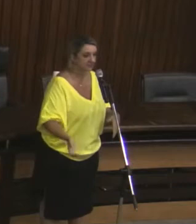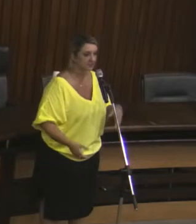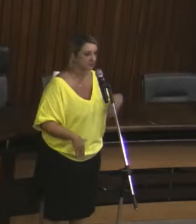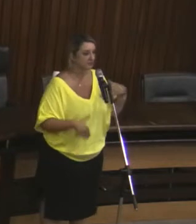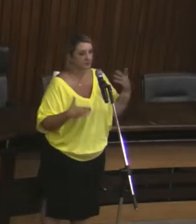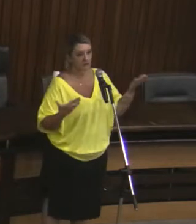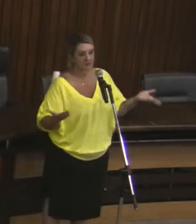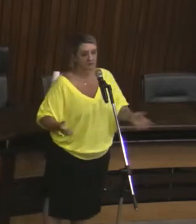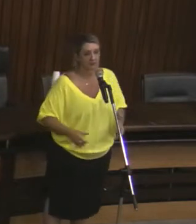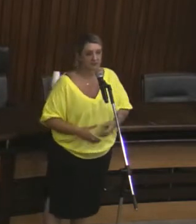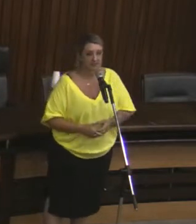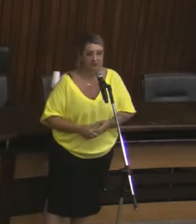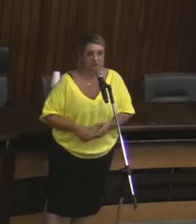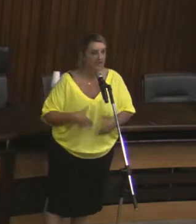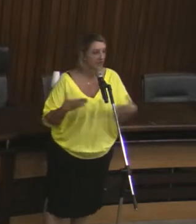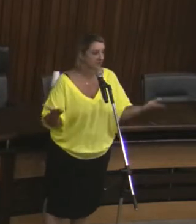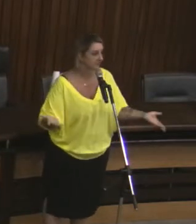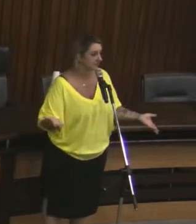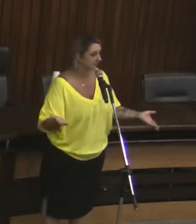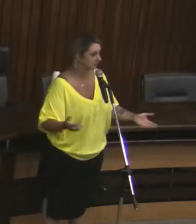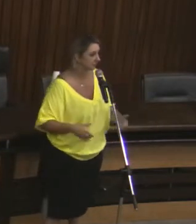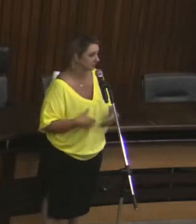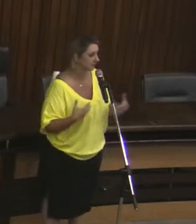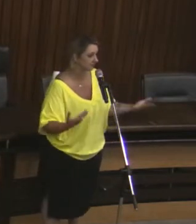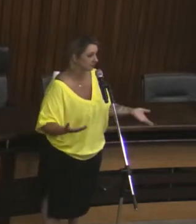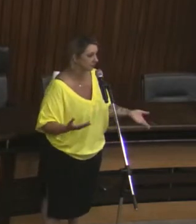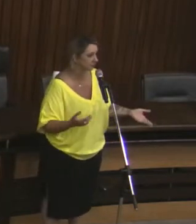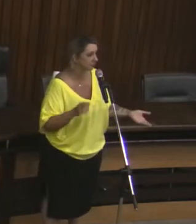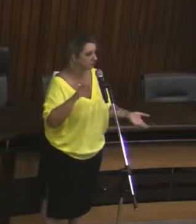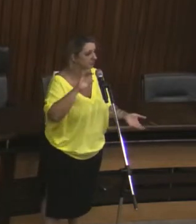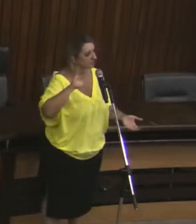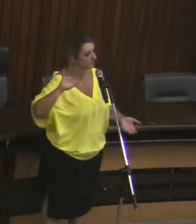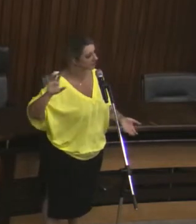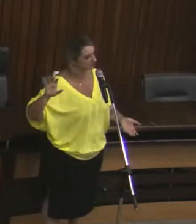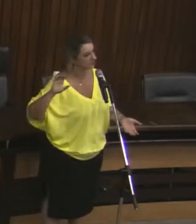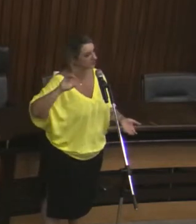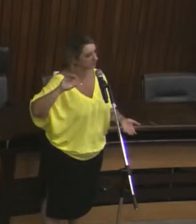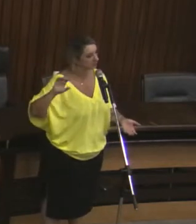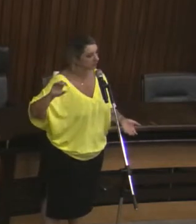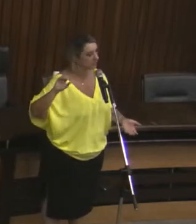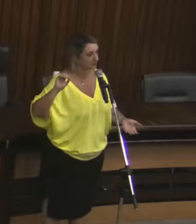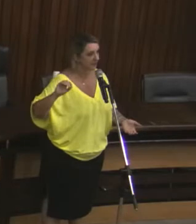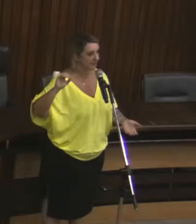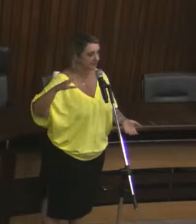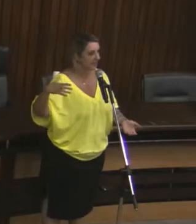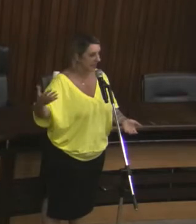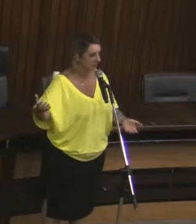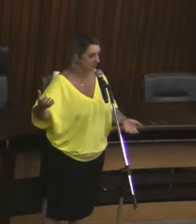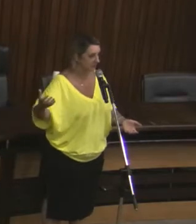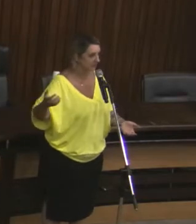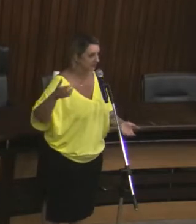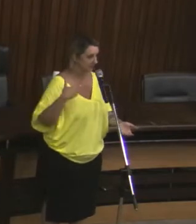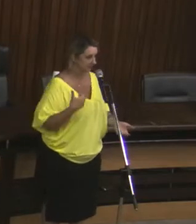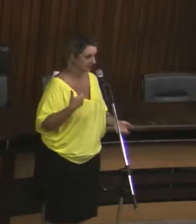Se eu não sei, por exemplo, o sinal de Áustria, e eu estou conversando com o surdo, então eu faço a datilologia para ele, Áustria. Tá